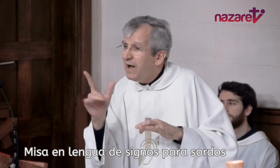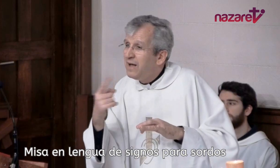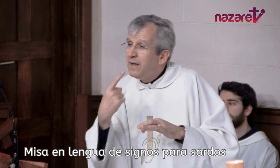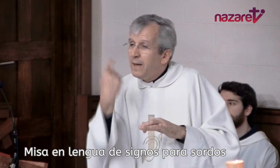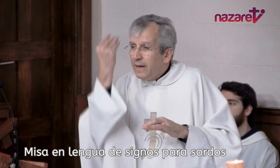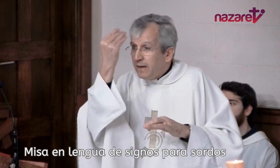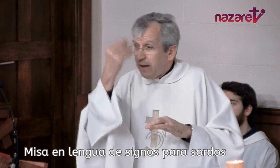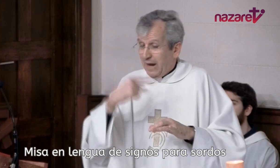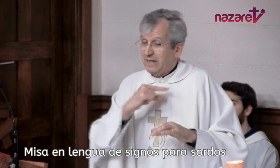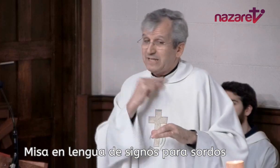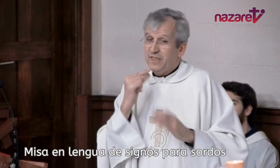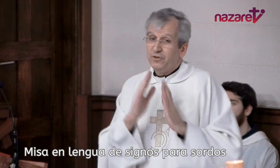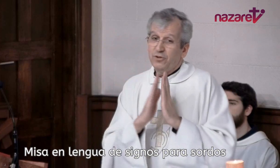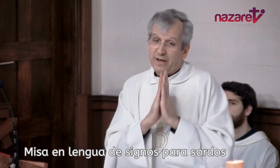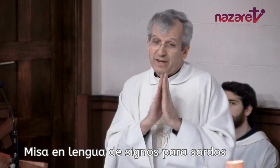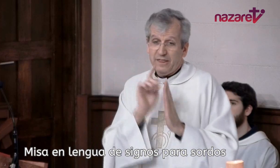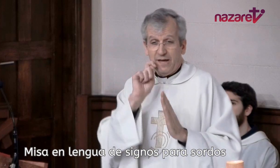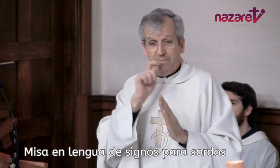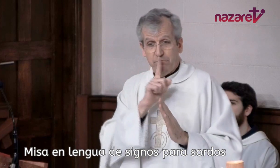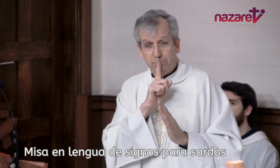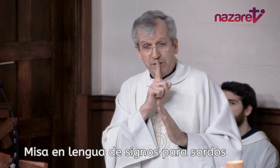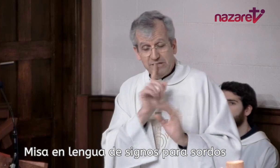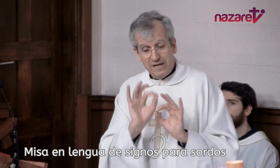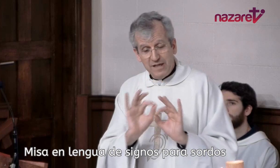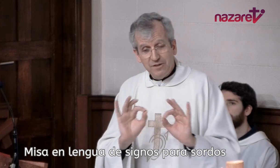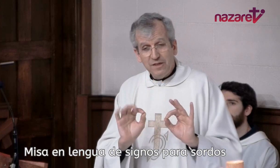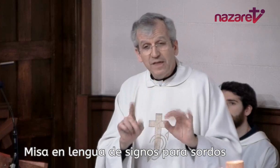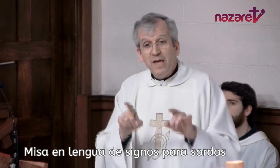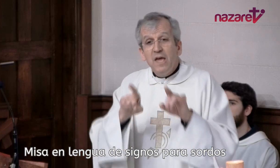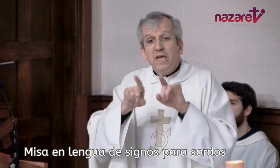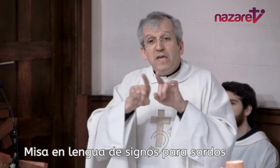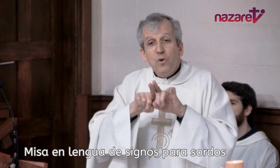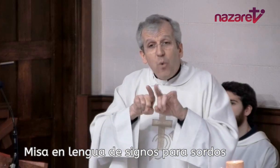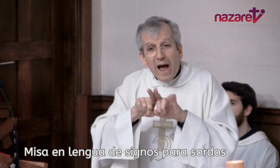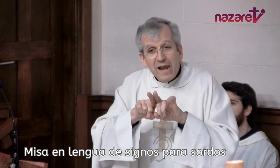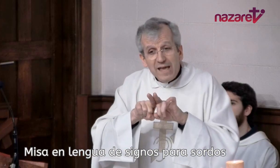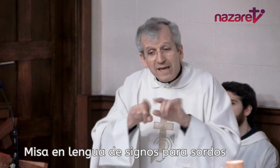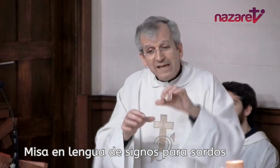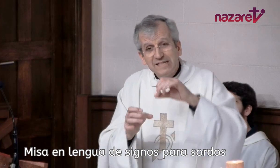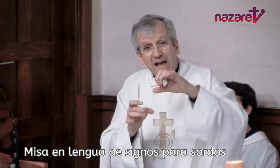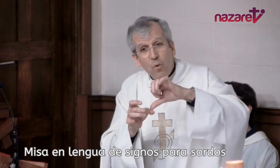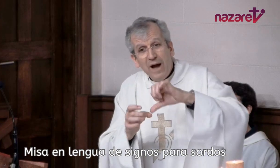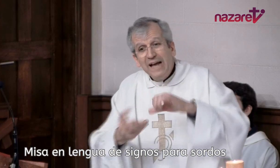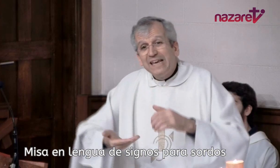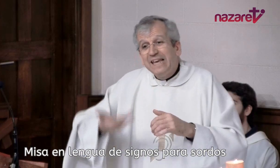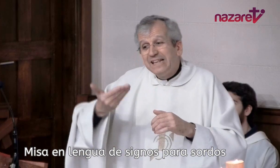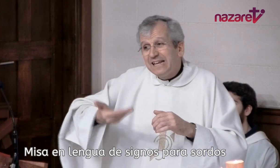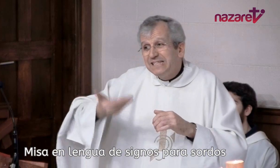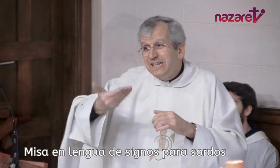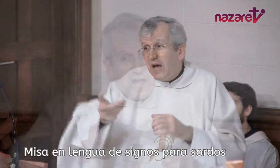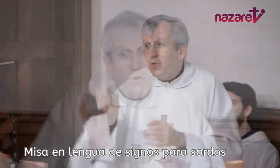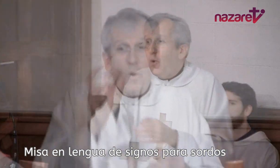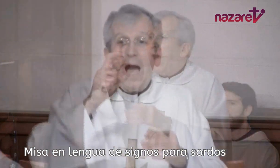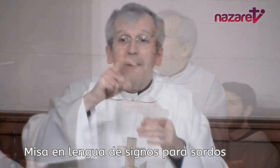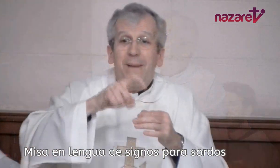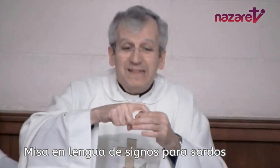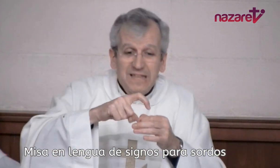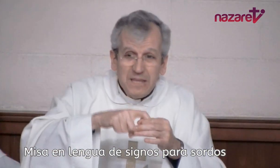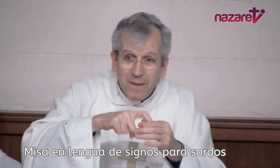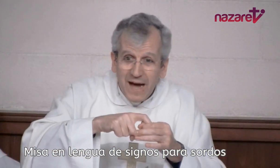el sacerdote reza en silencio y dice, igual que esta agua, que te has dignado a participar